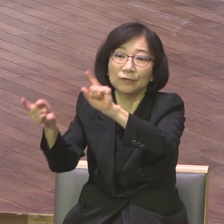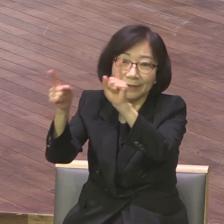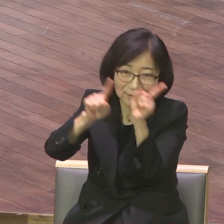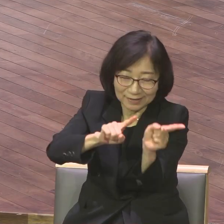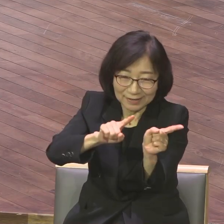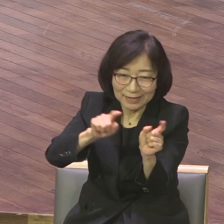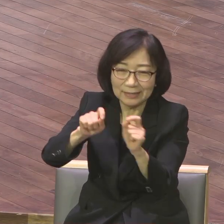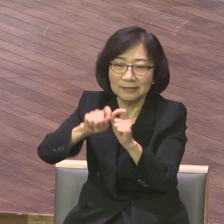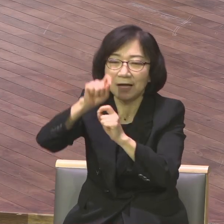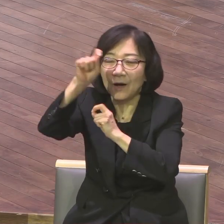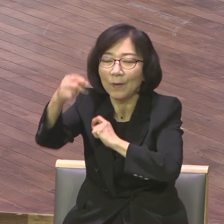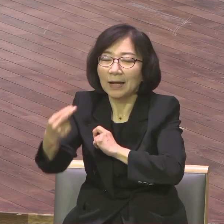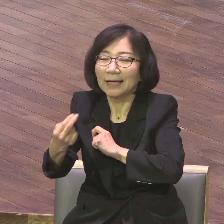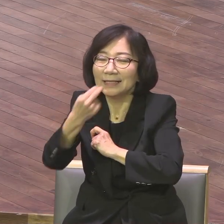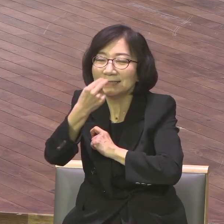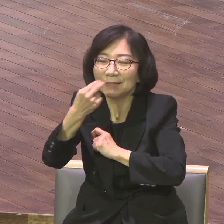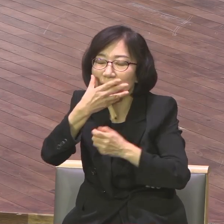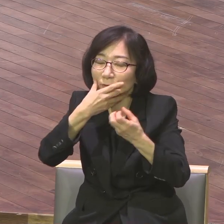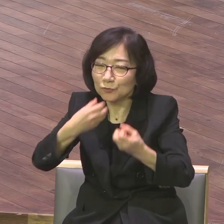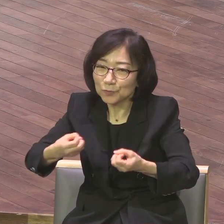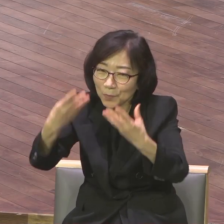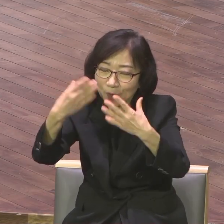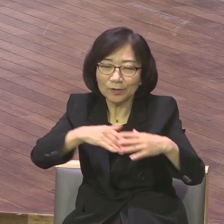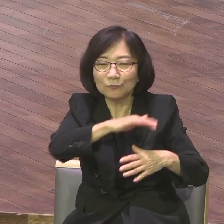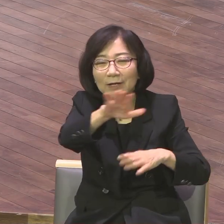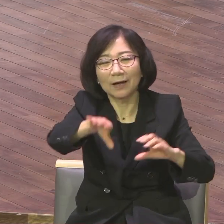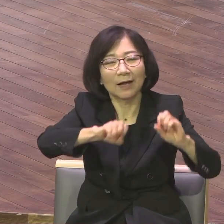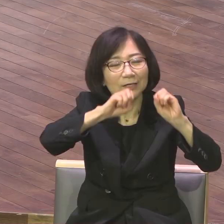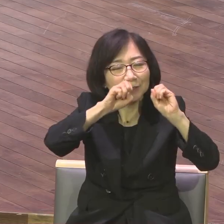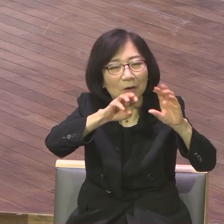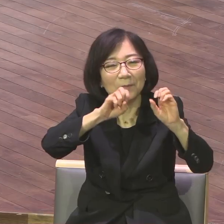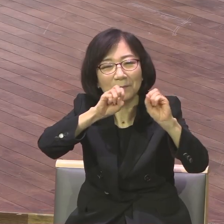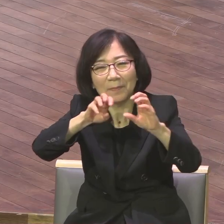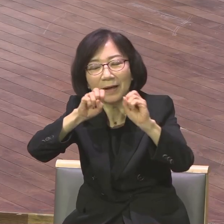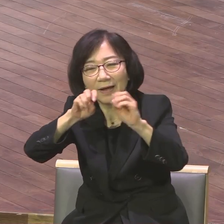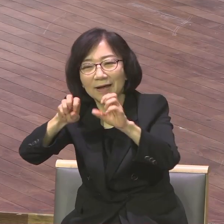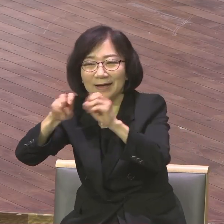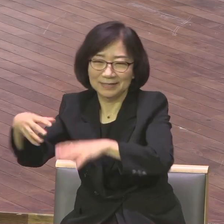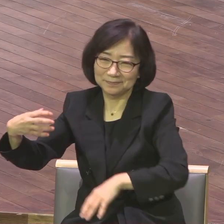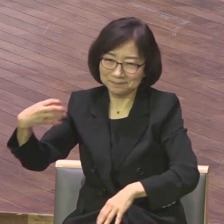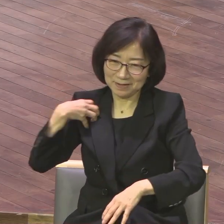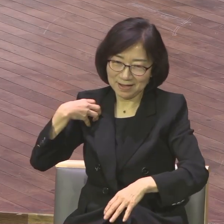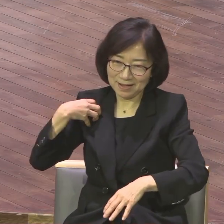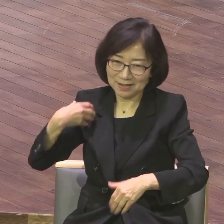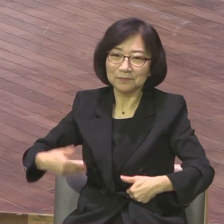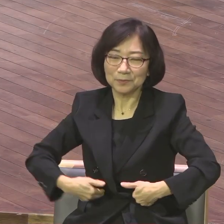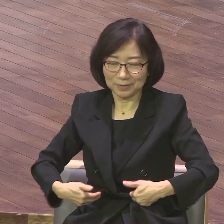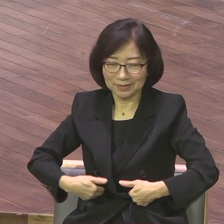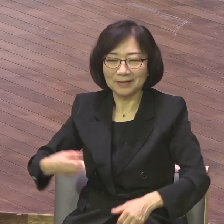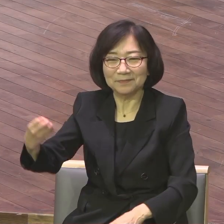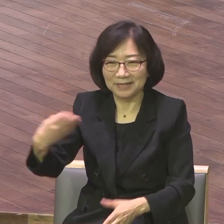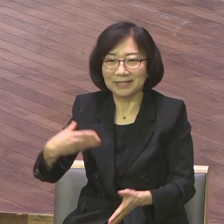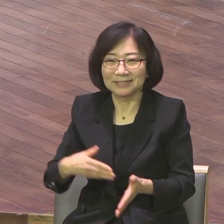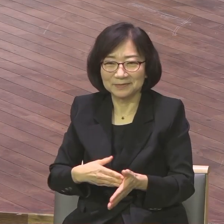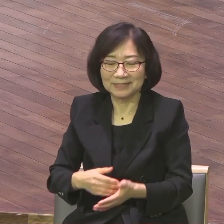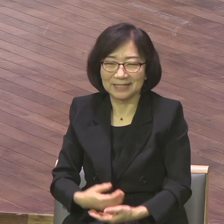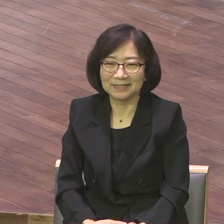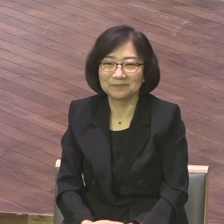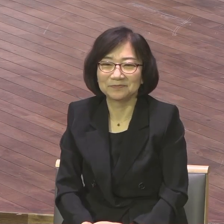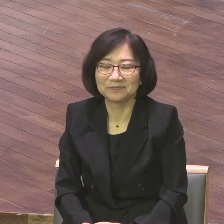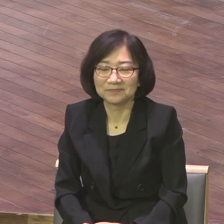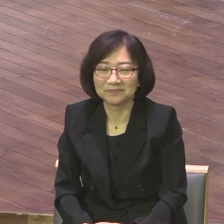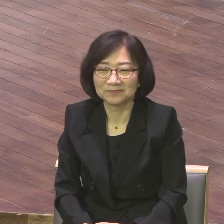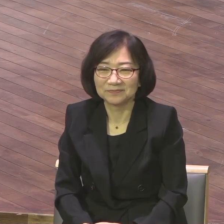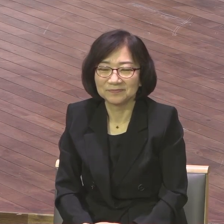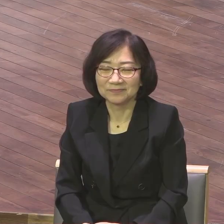축복을 전파하는 삶을 이제 사도 바울도 깊이 인식하고 오랜 집중했음을 고백하고